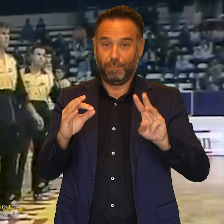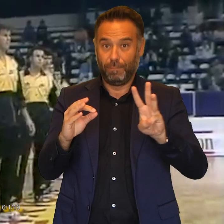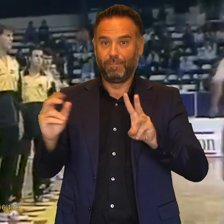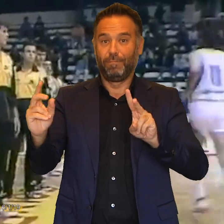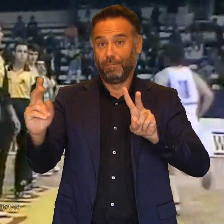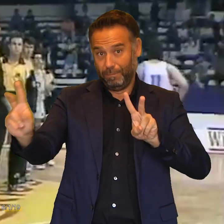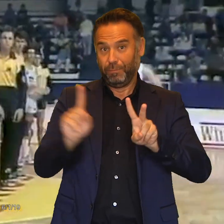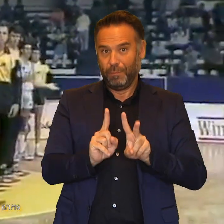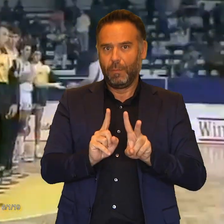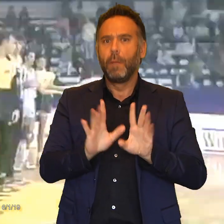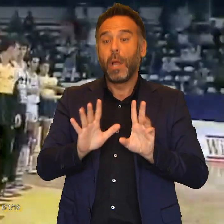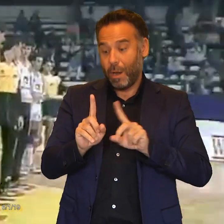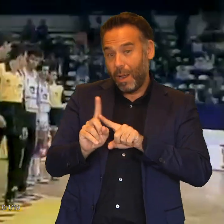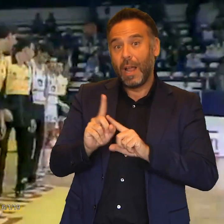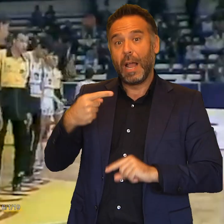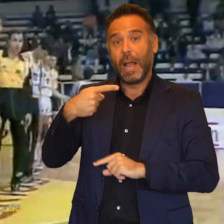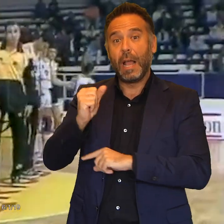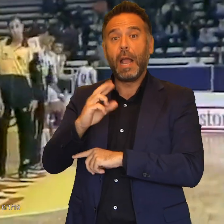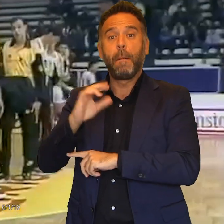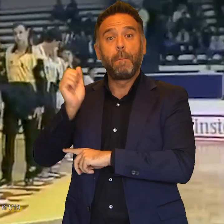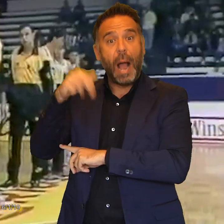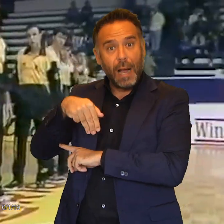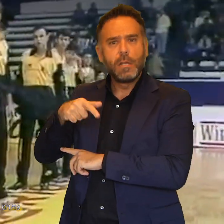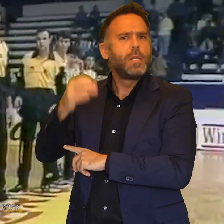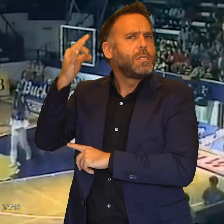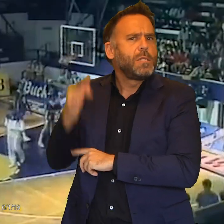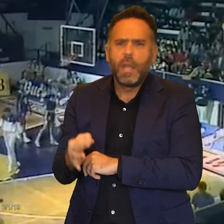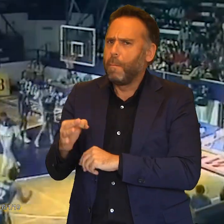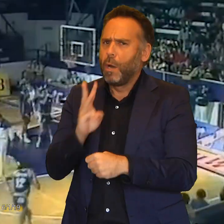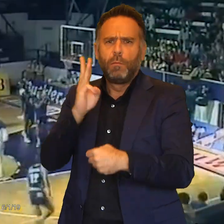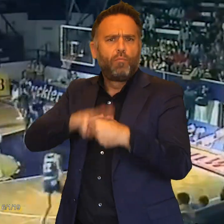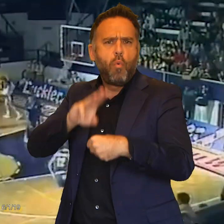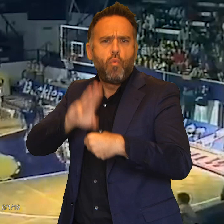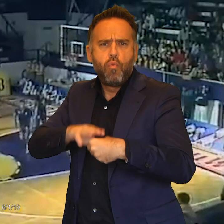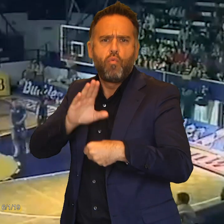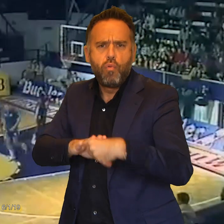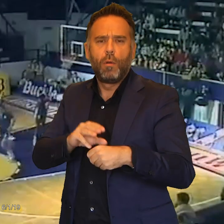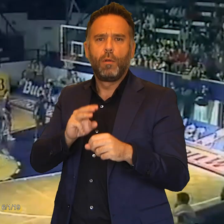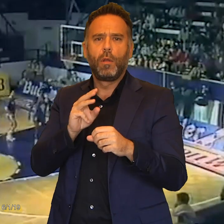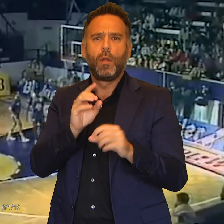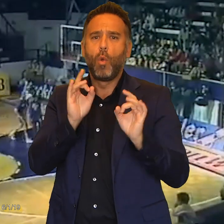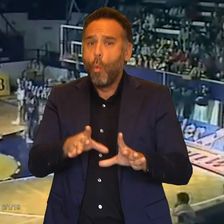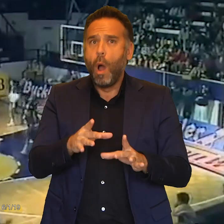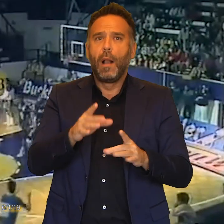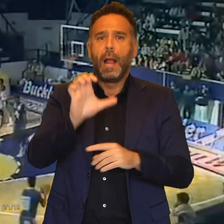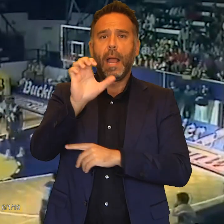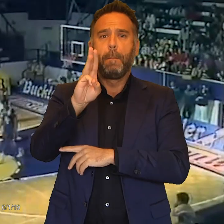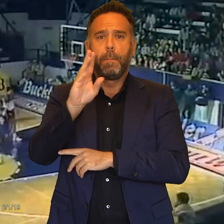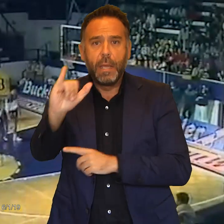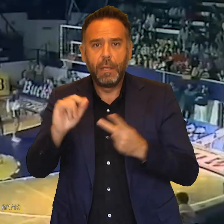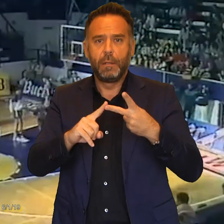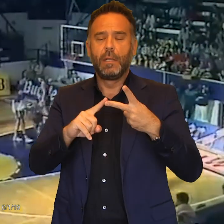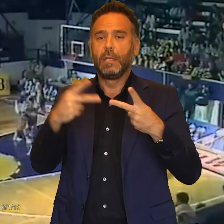Germán siempre ocupó lugar destacado en la clasificación de encestadores junto a mitos internacionales como